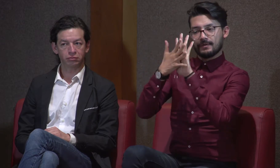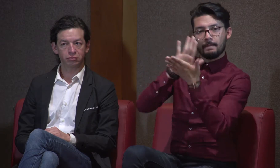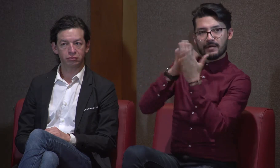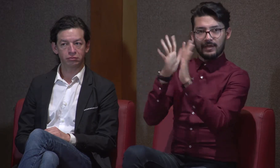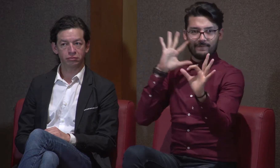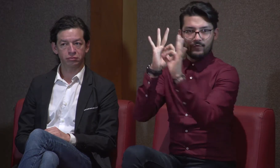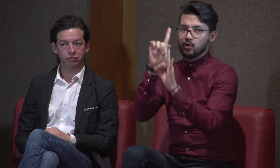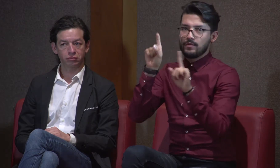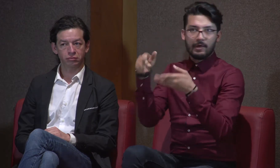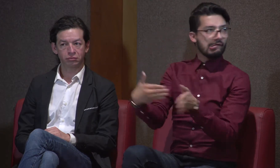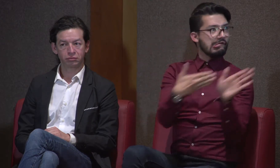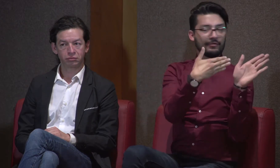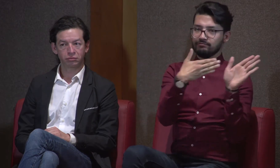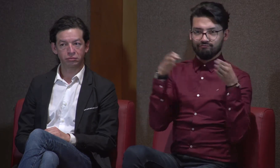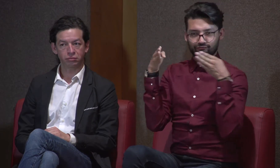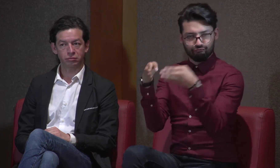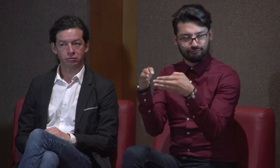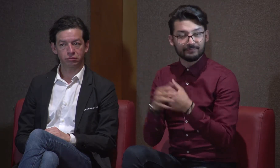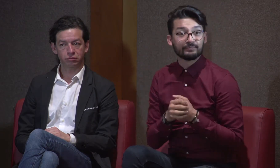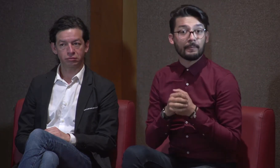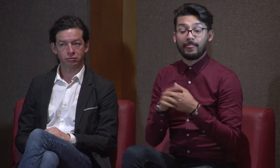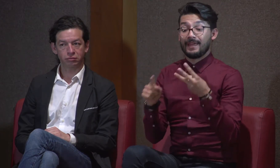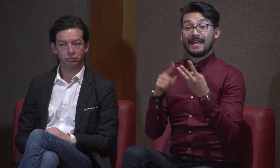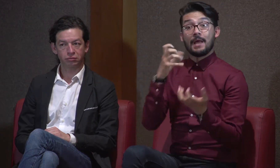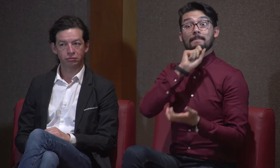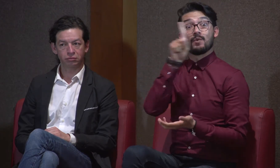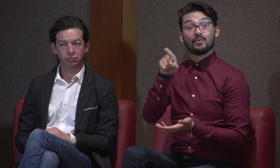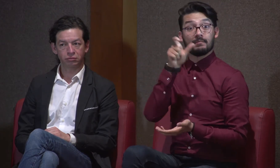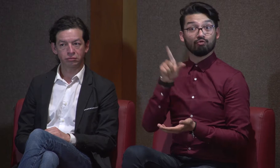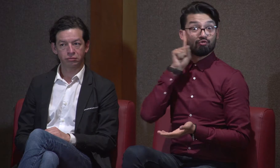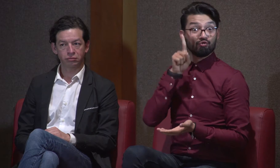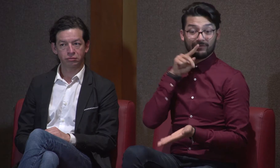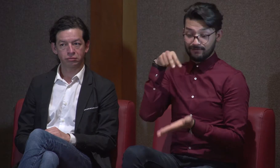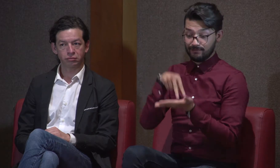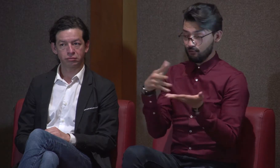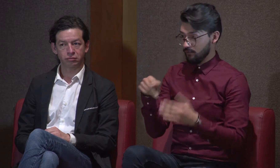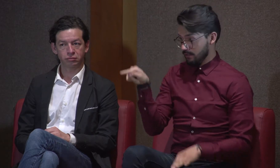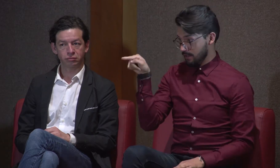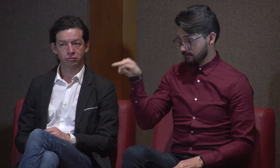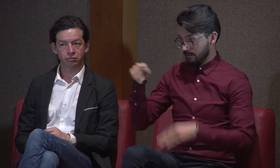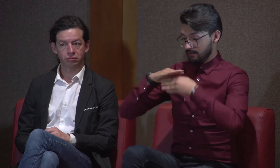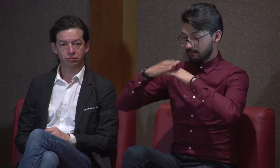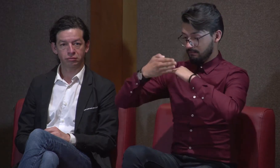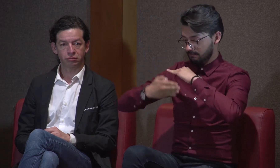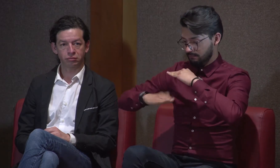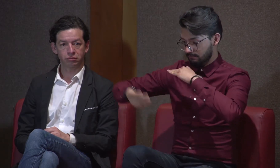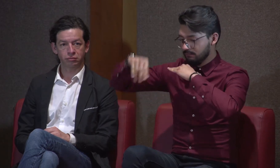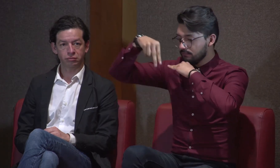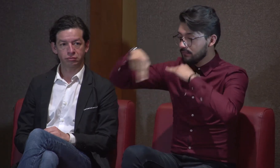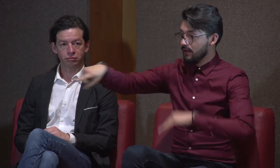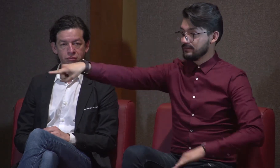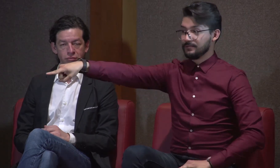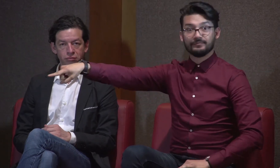que por favor, si tienen una pregunta o una inquietud, sea específicamente del tema tratado el día de hoy.